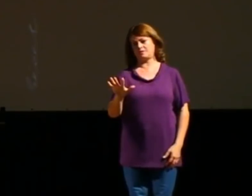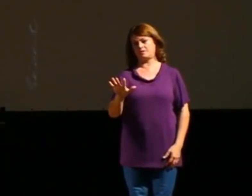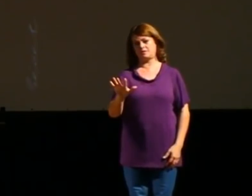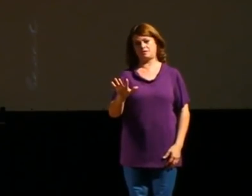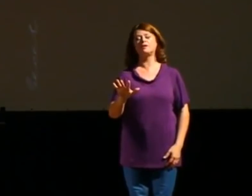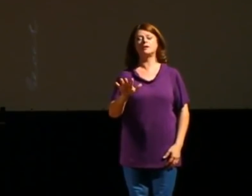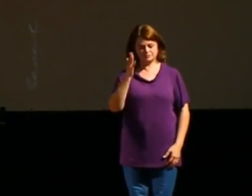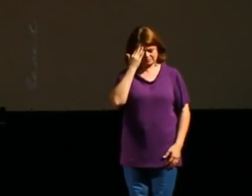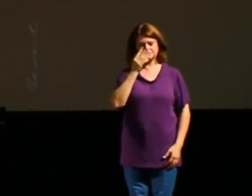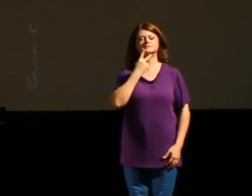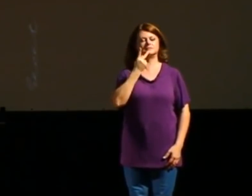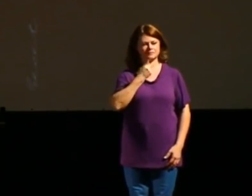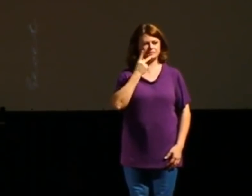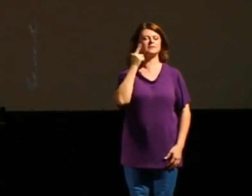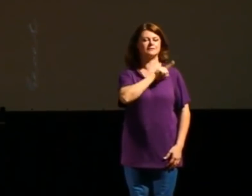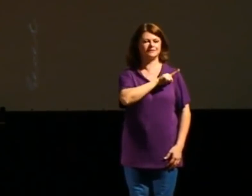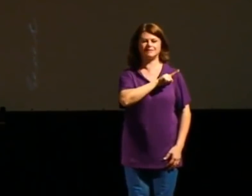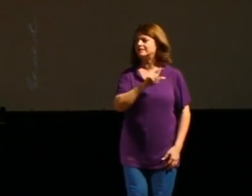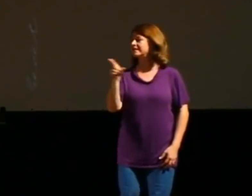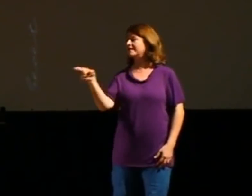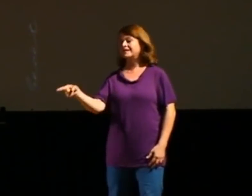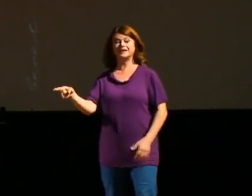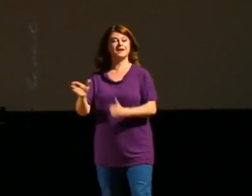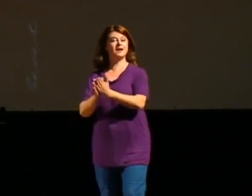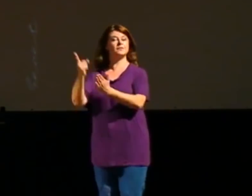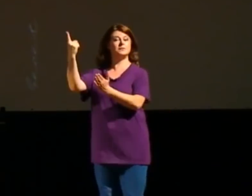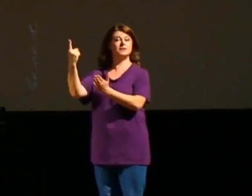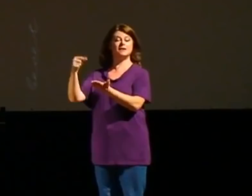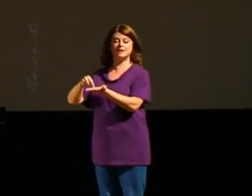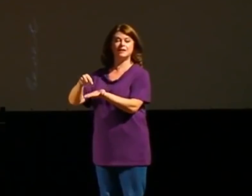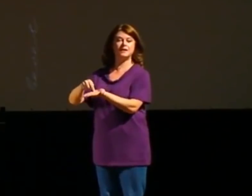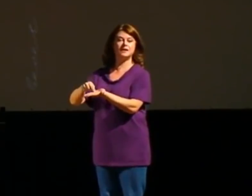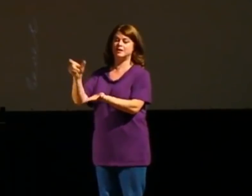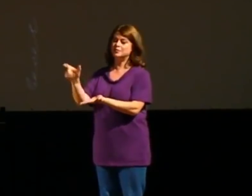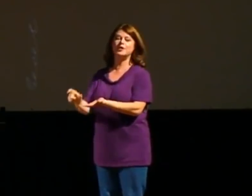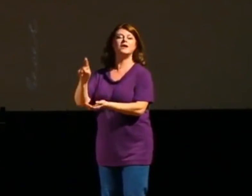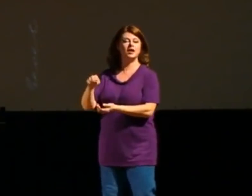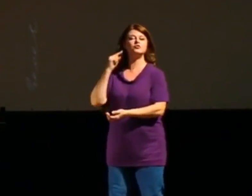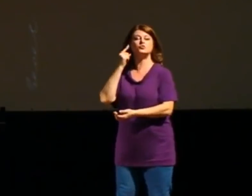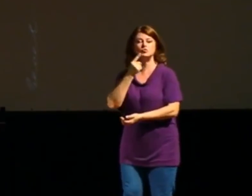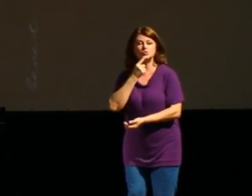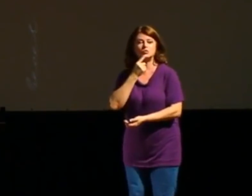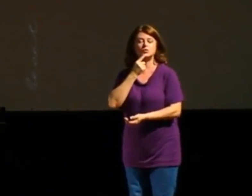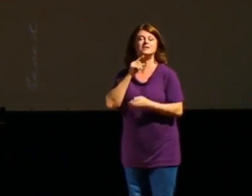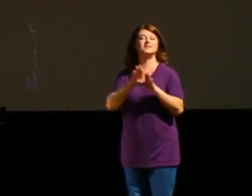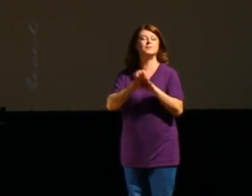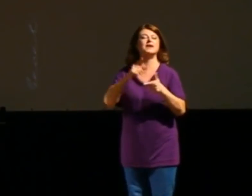aqui, ele é surdo e ele mal podia falar. E alguém diz assim: ali está Jesus,